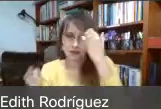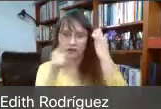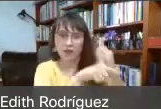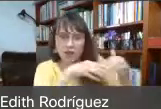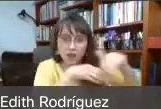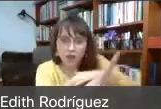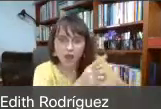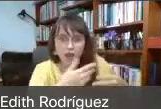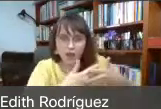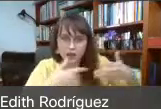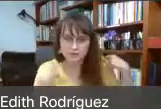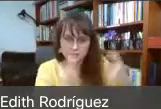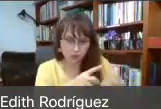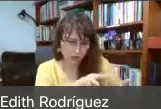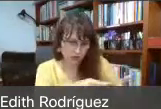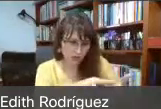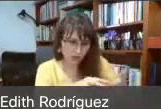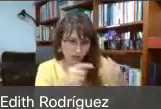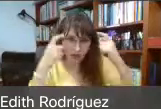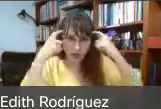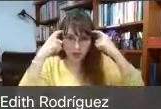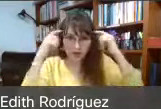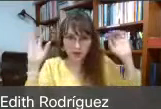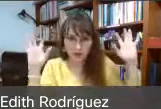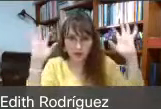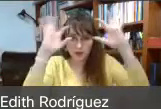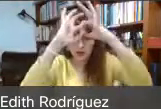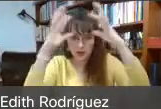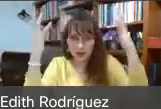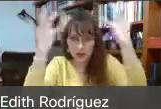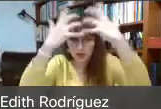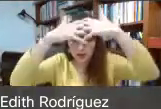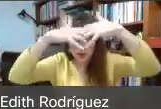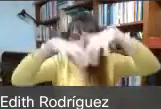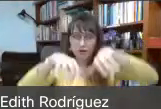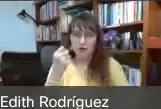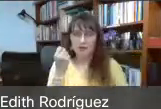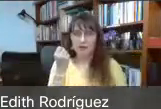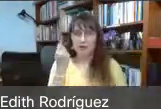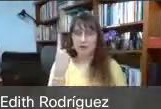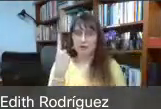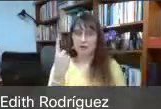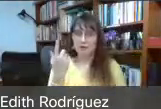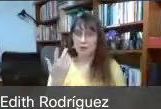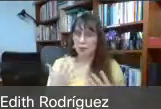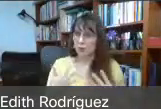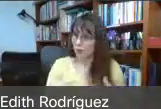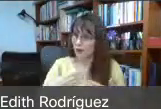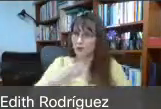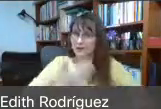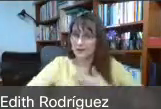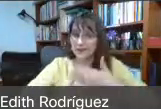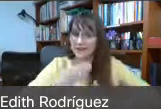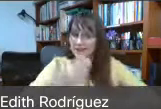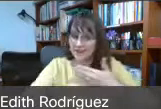muy confuso ver que un animal hablara. Veía en estos cuentos que los niños, los animales hablaban y poco a poco